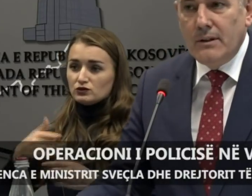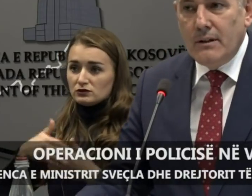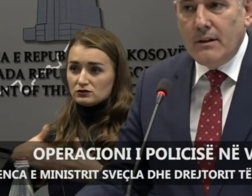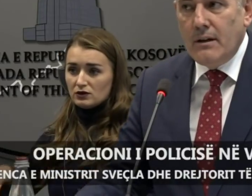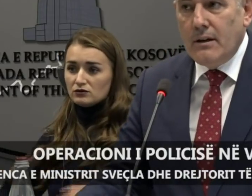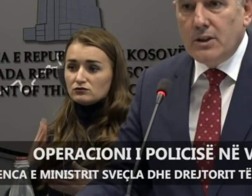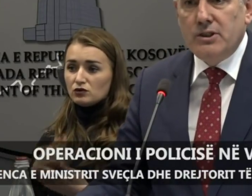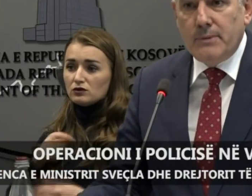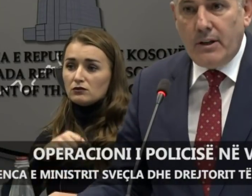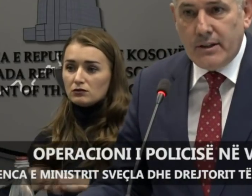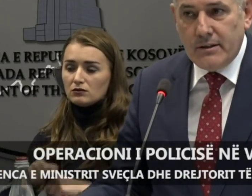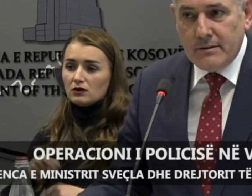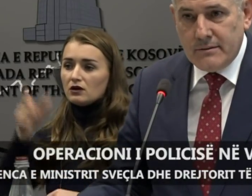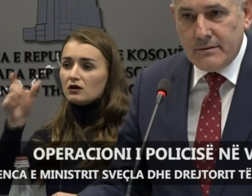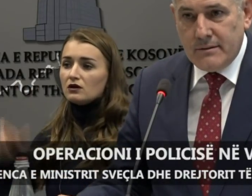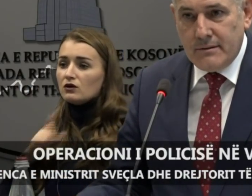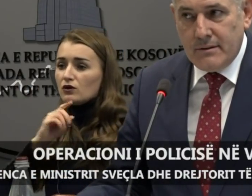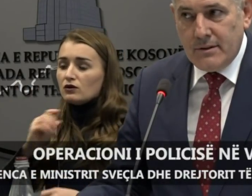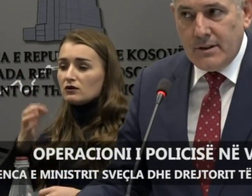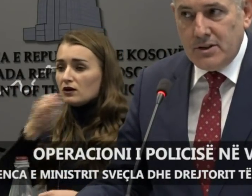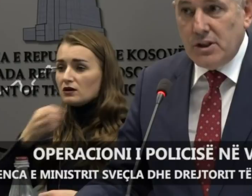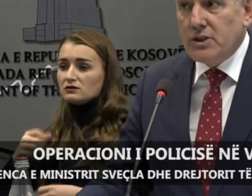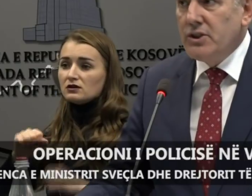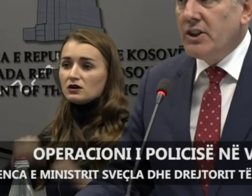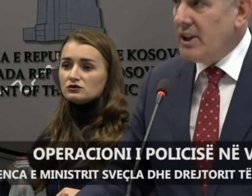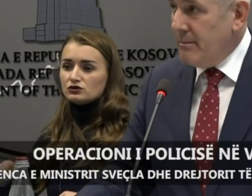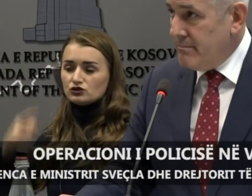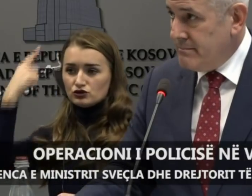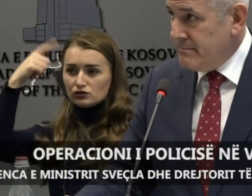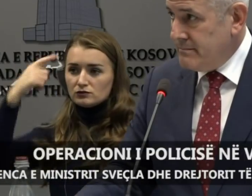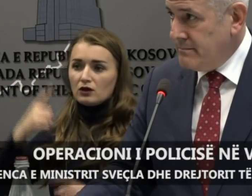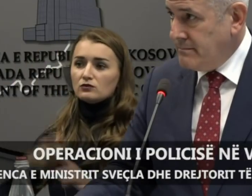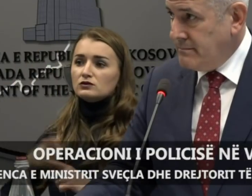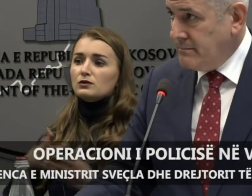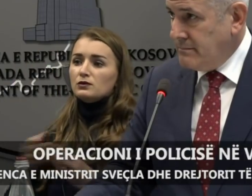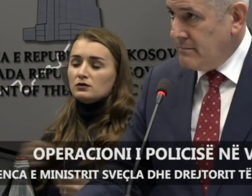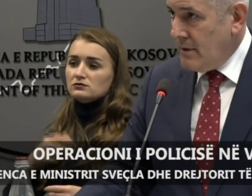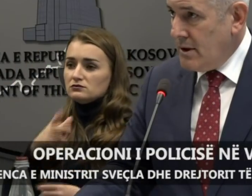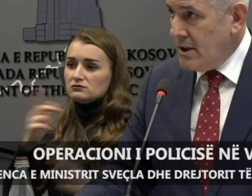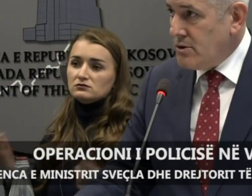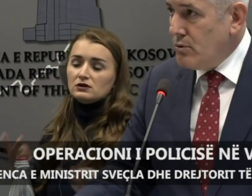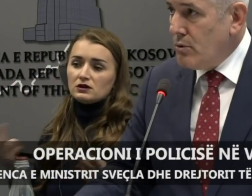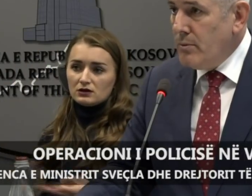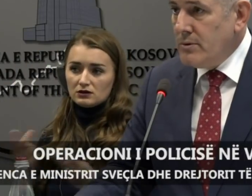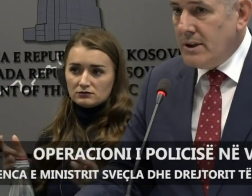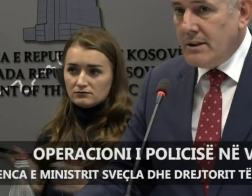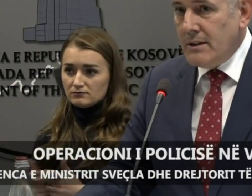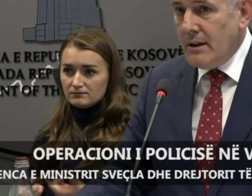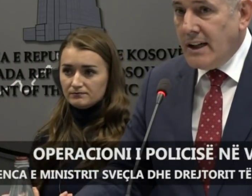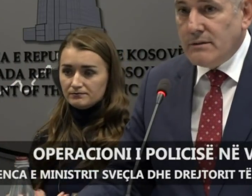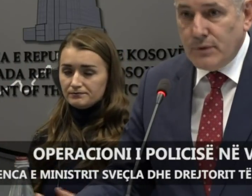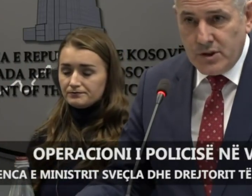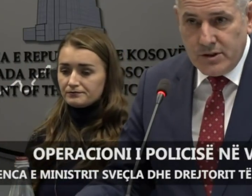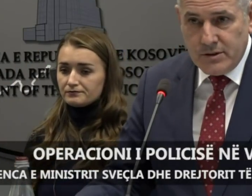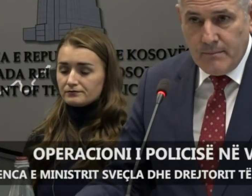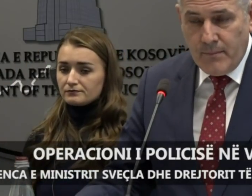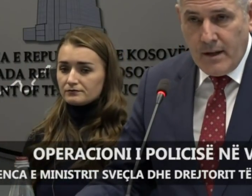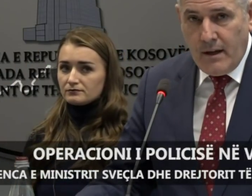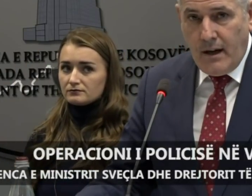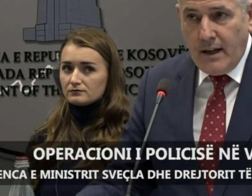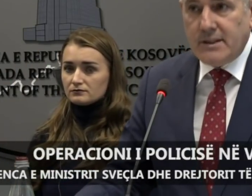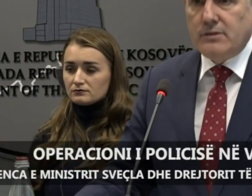sulmu, është shqiptar, i cilë është në kërkim. Tash nuk mundet as